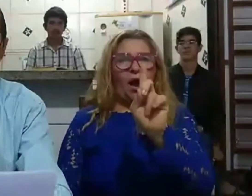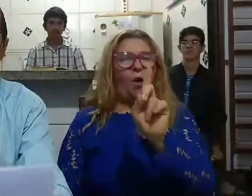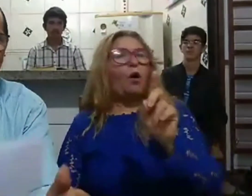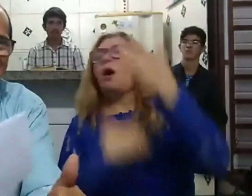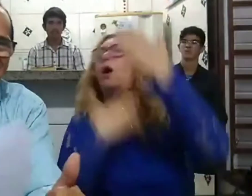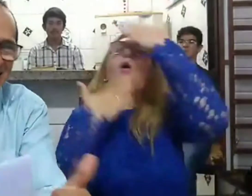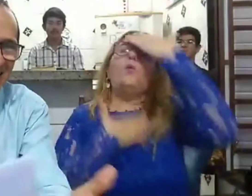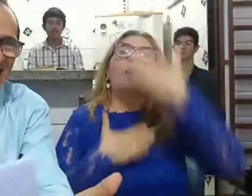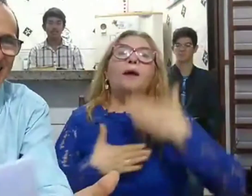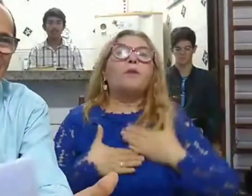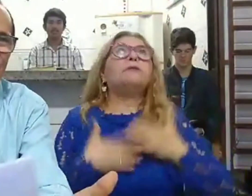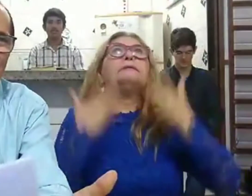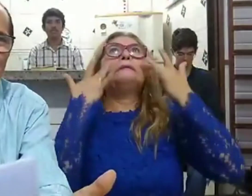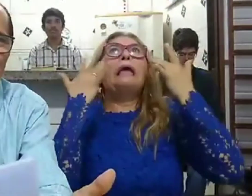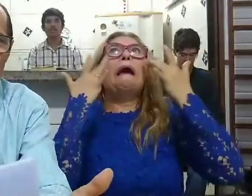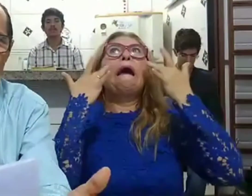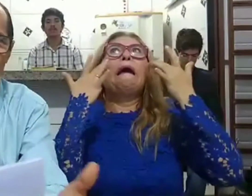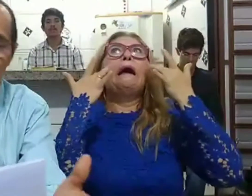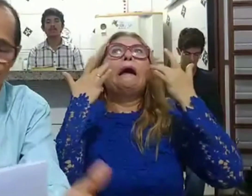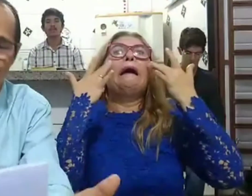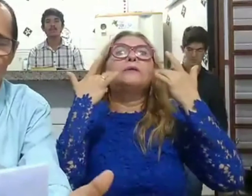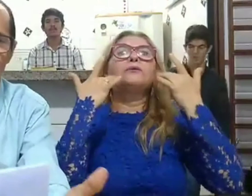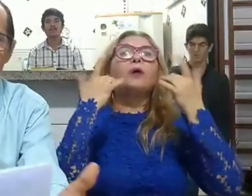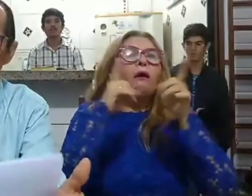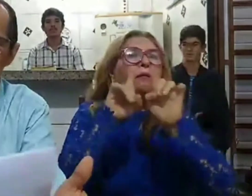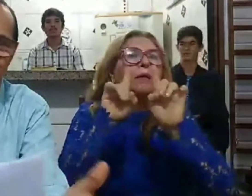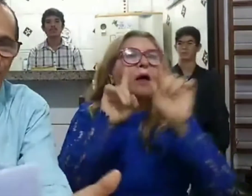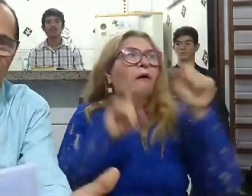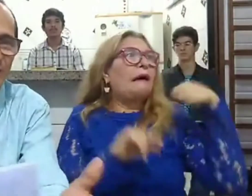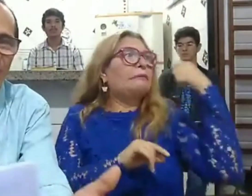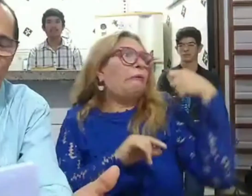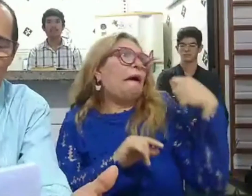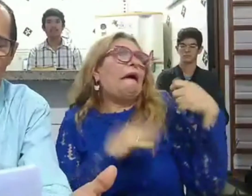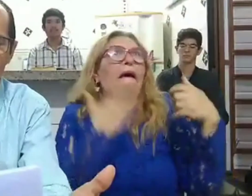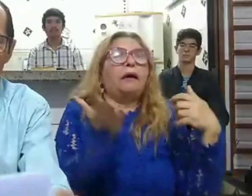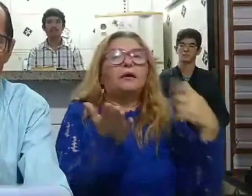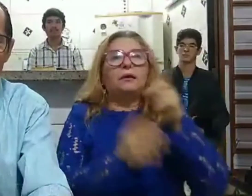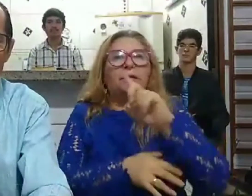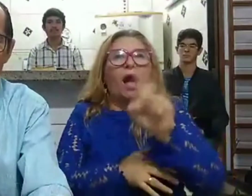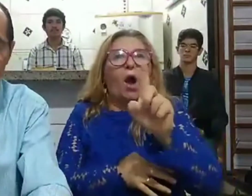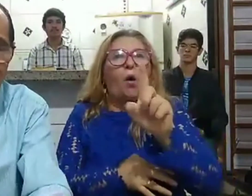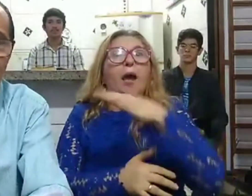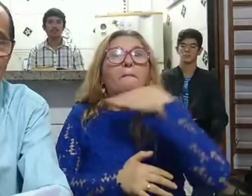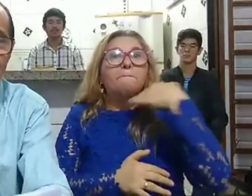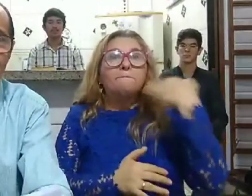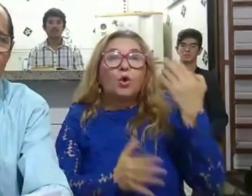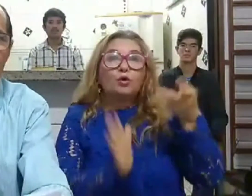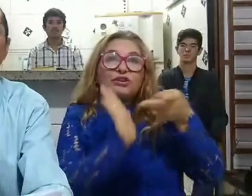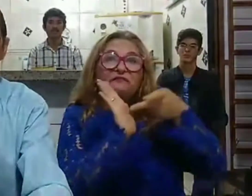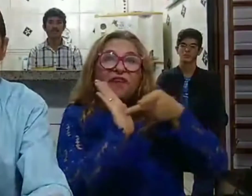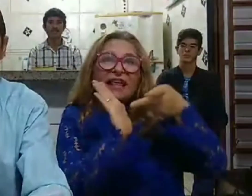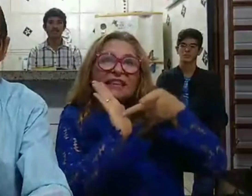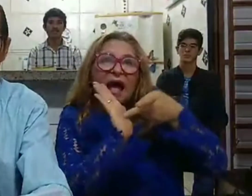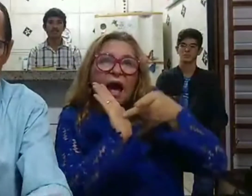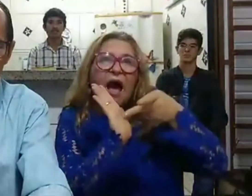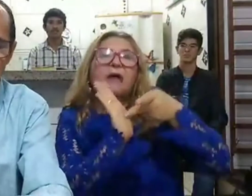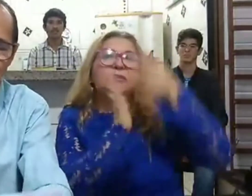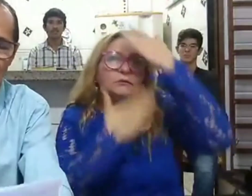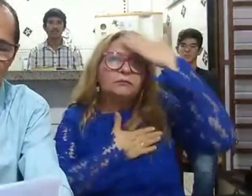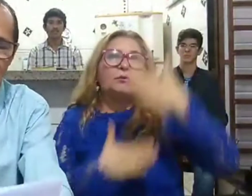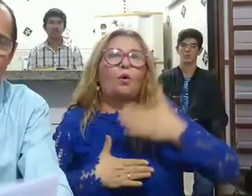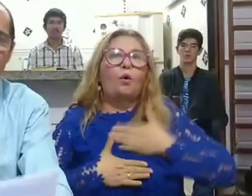morte dramatizada como um ator fez que morreu, não. Foi uma morte de verdade. E por isso ele